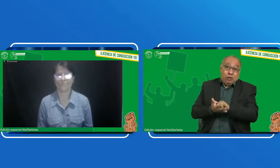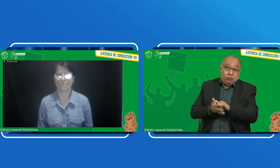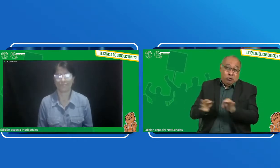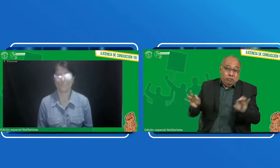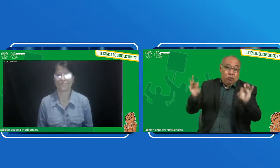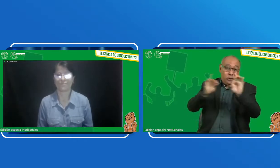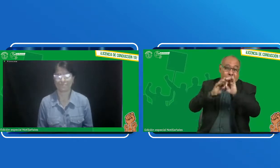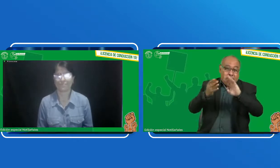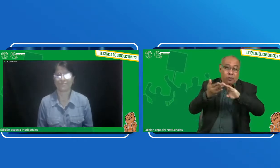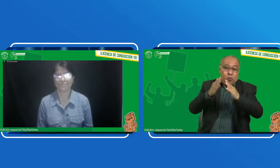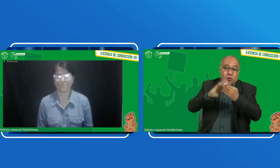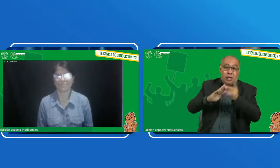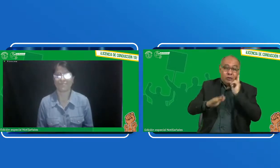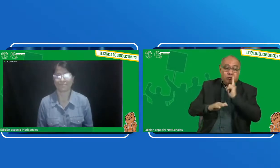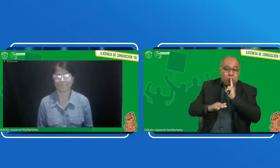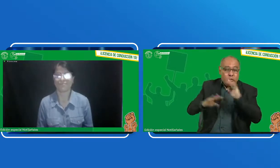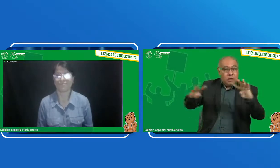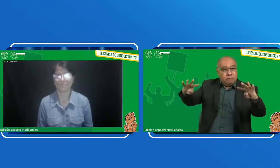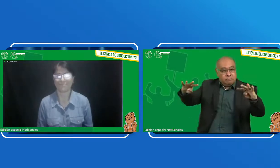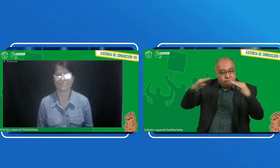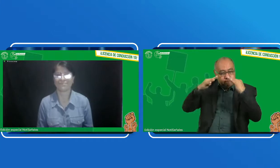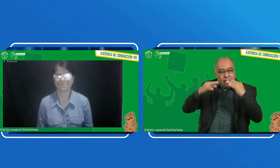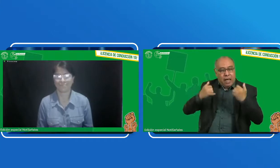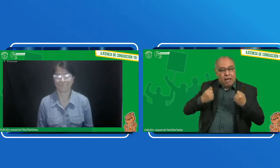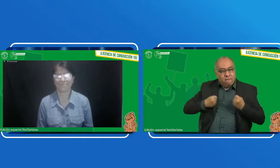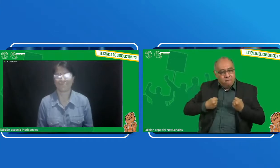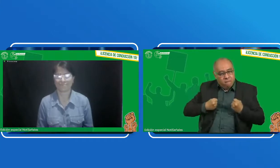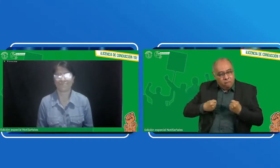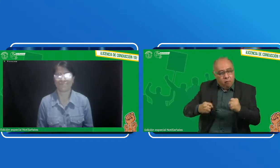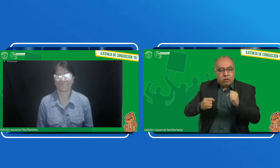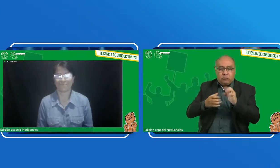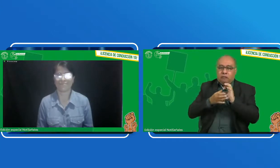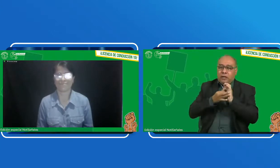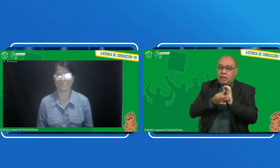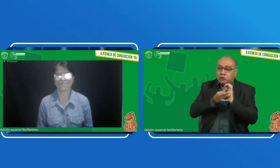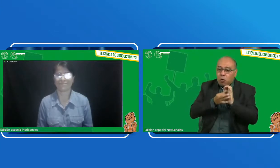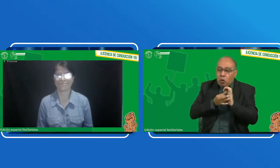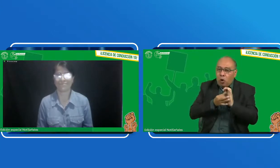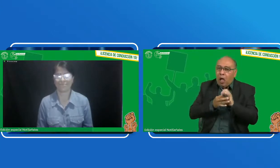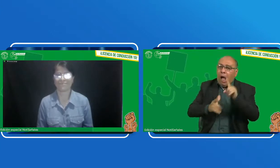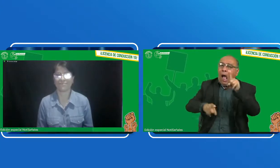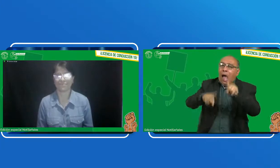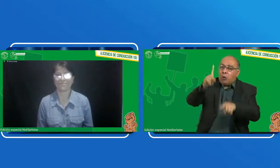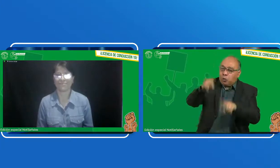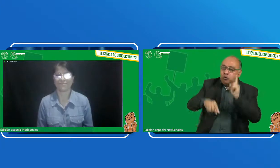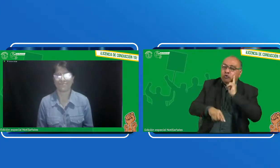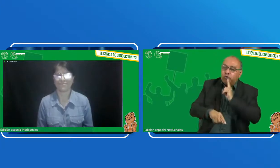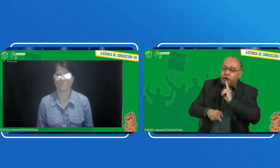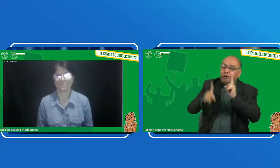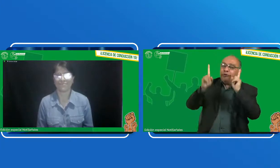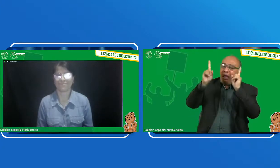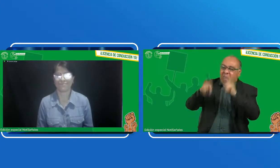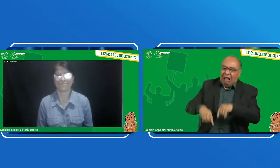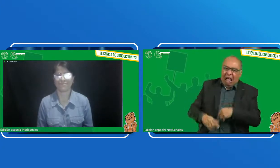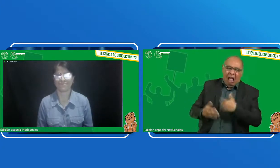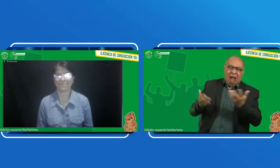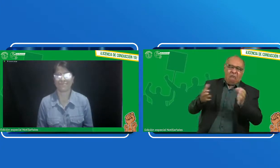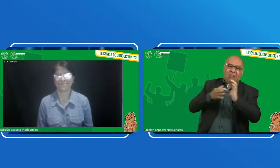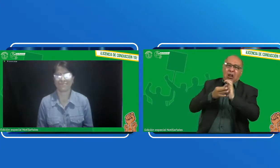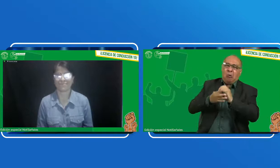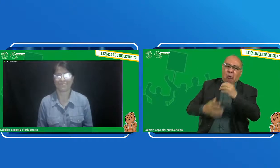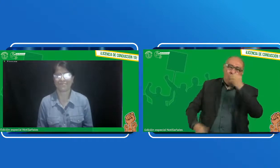desde el comité, y el comité está dentro de FENASCOL. Es por eso que nosotros queremos comentarle a la comunidad eso, que lo